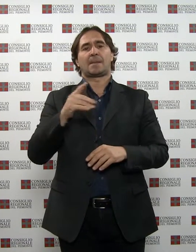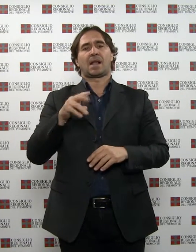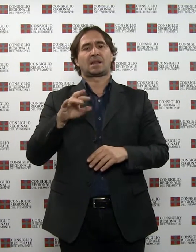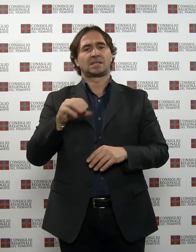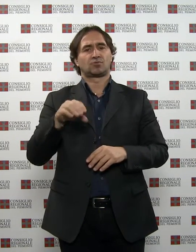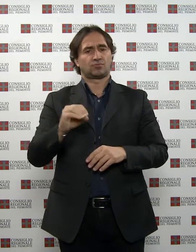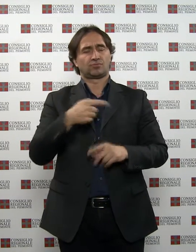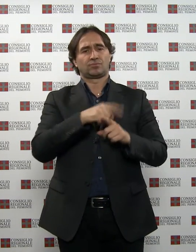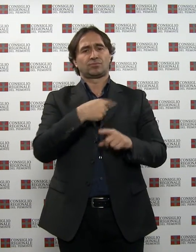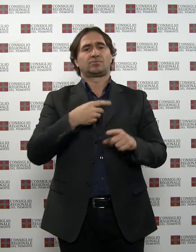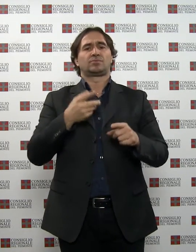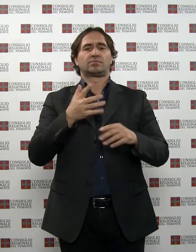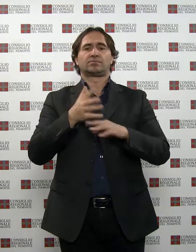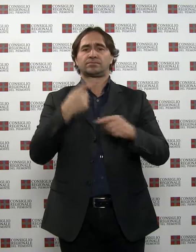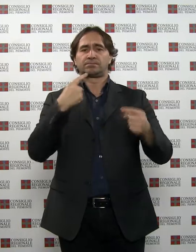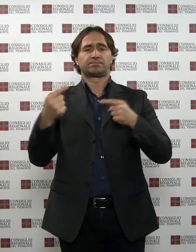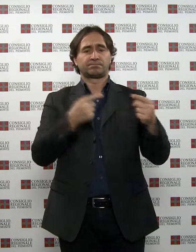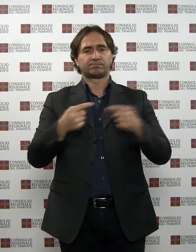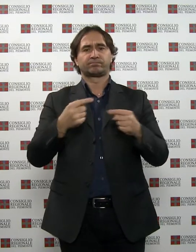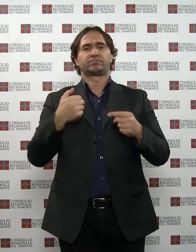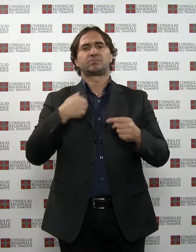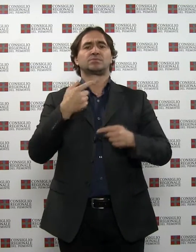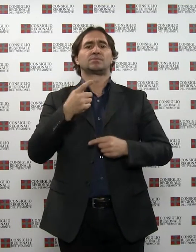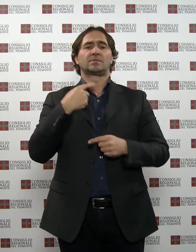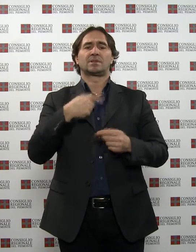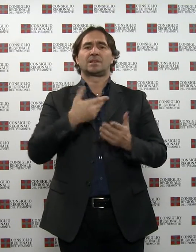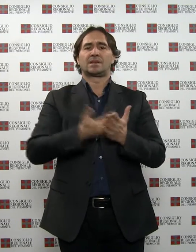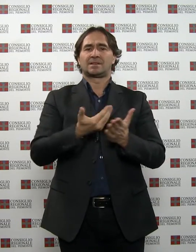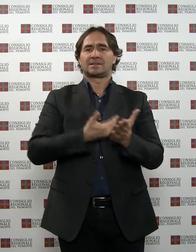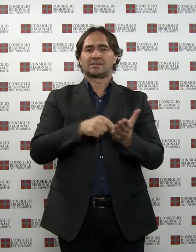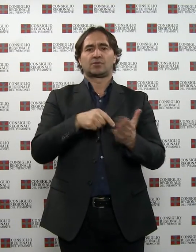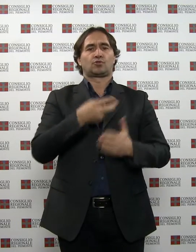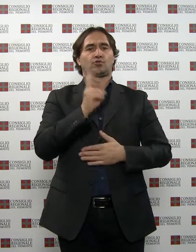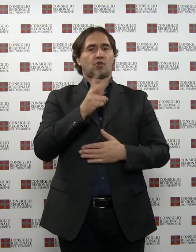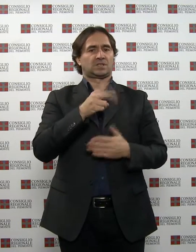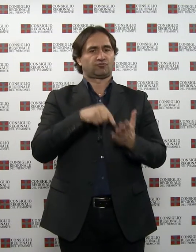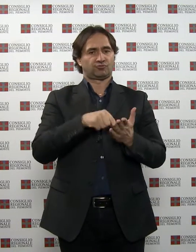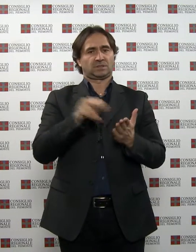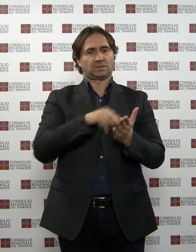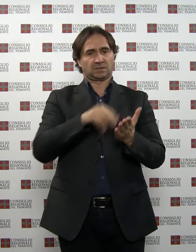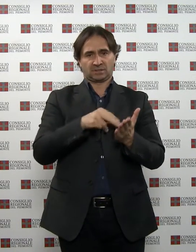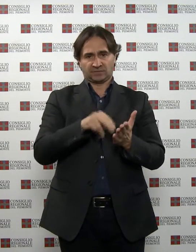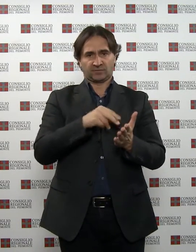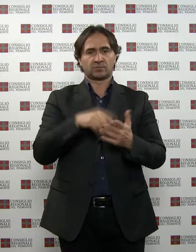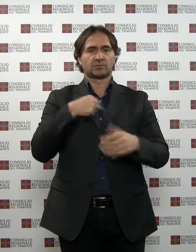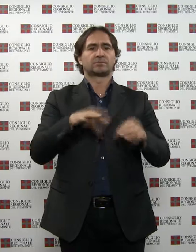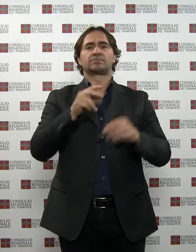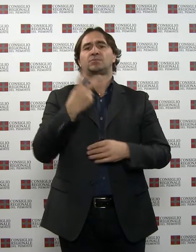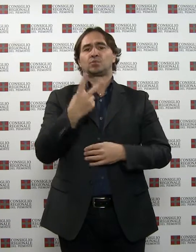di seduta sono stati presentati, discussi e votati 12 atti di indirizzo, di cui 2 approvati. La mozione, prima firmataria Daniela Ruffino,